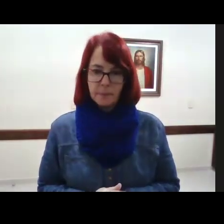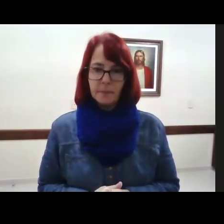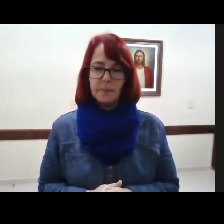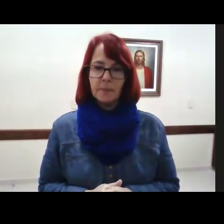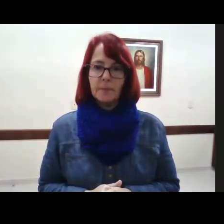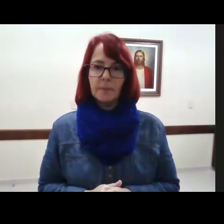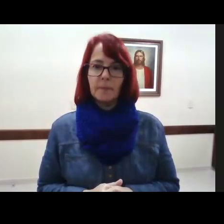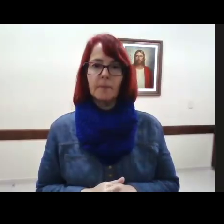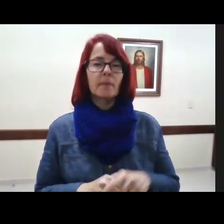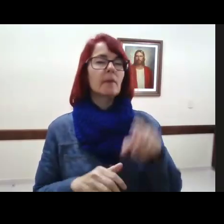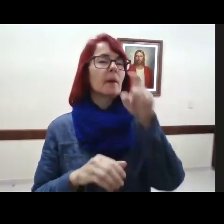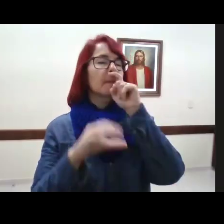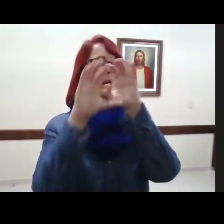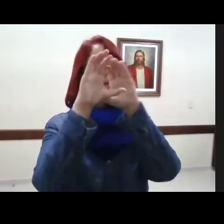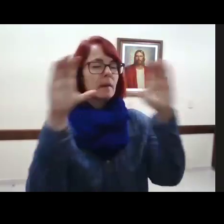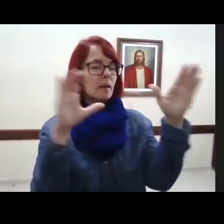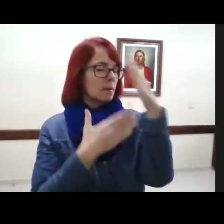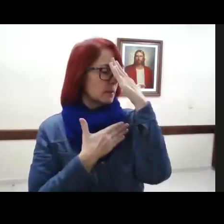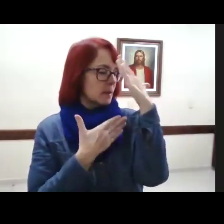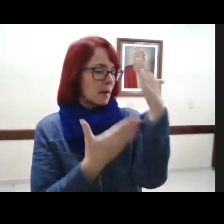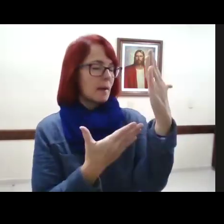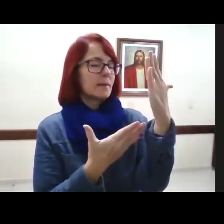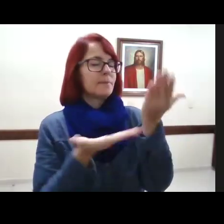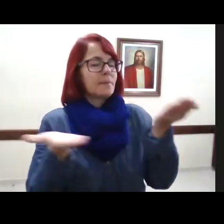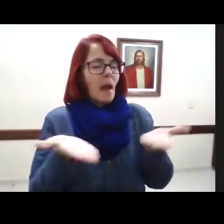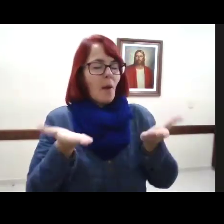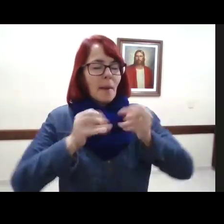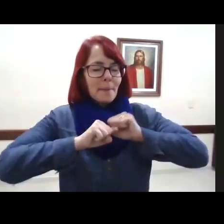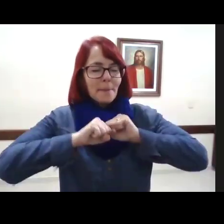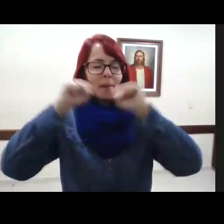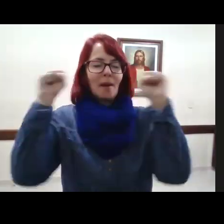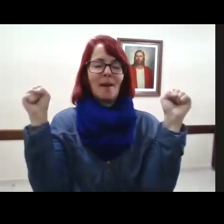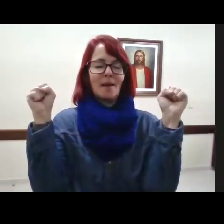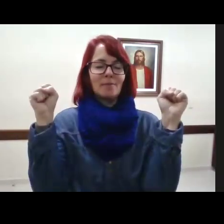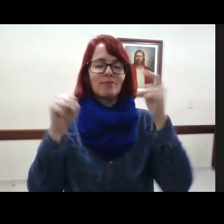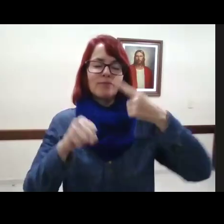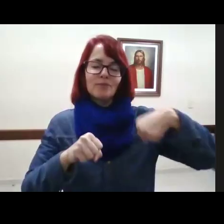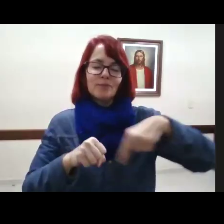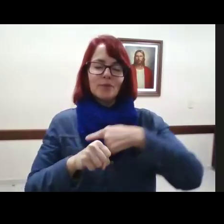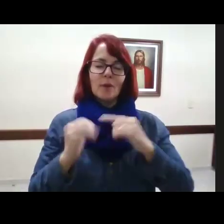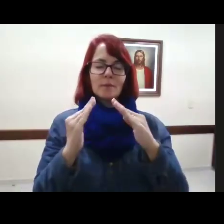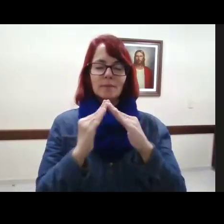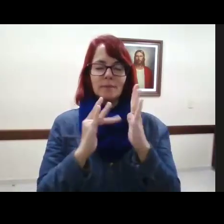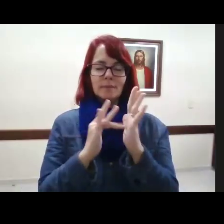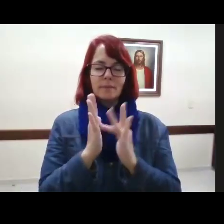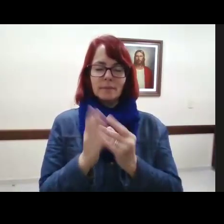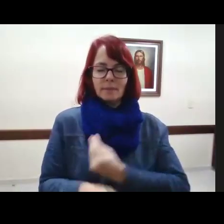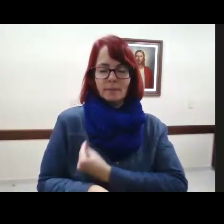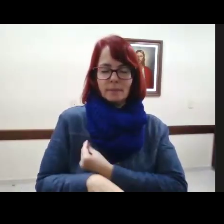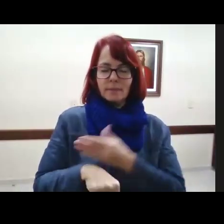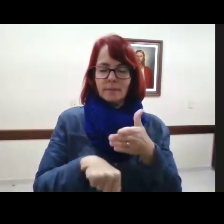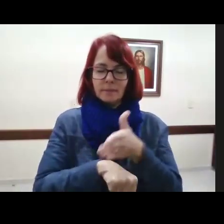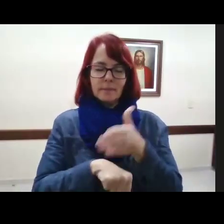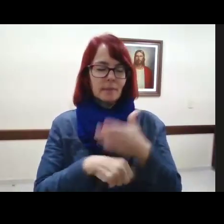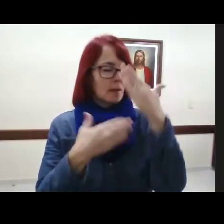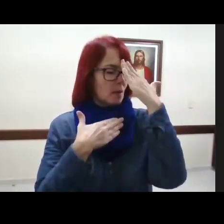Nosso Pai Celestial, obrigado, Senhor, por esta manhã, por estarmos aqui na capela e ser o teu dia sagrado. Obrigado por nos amar, por